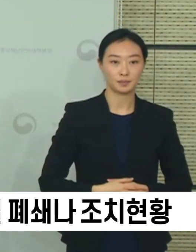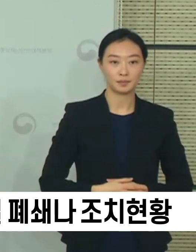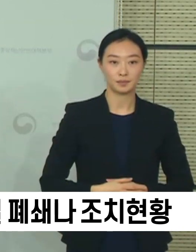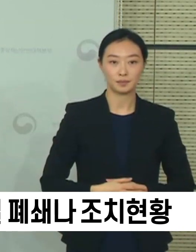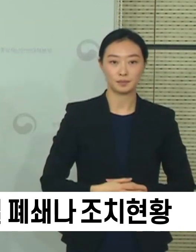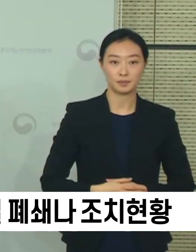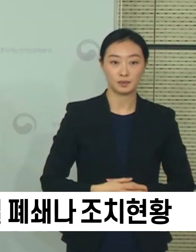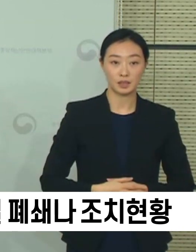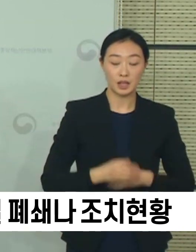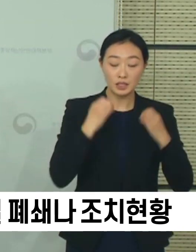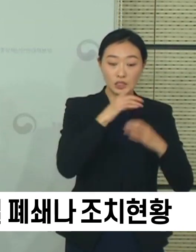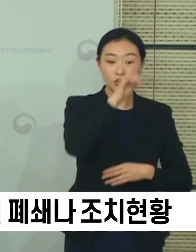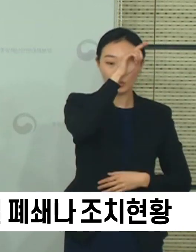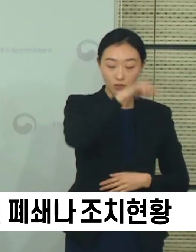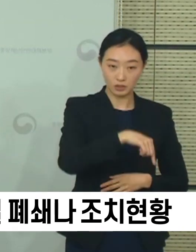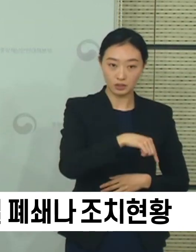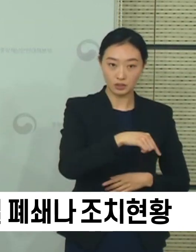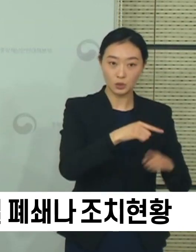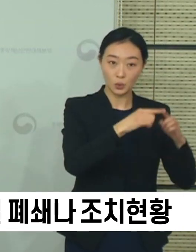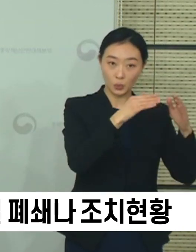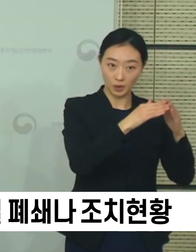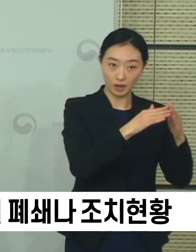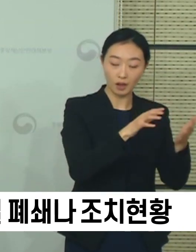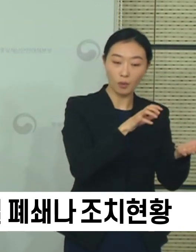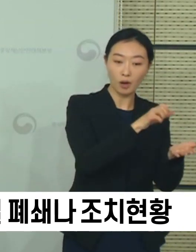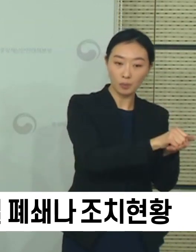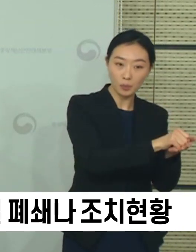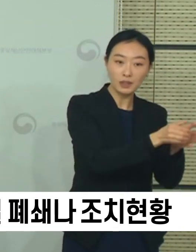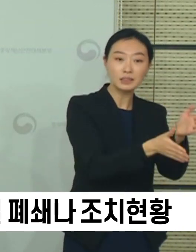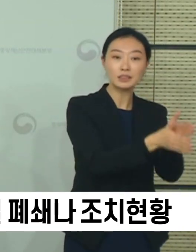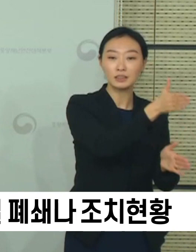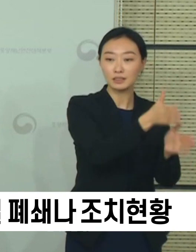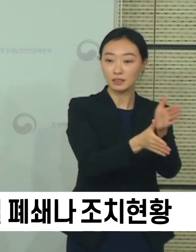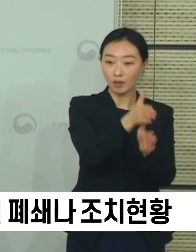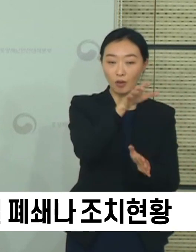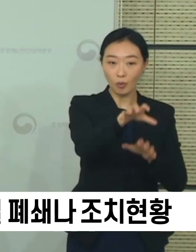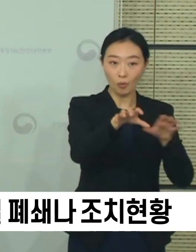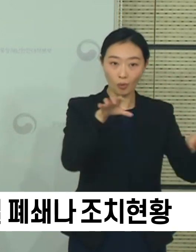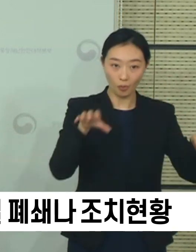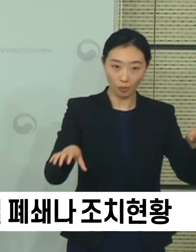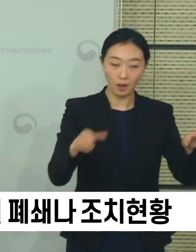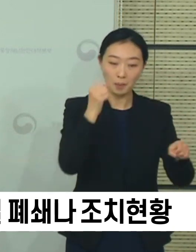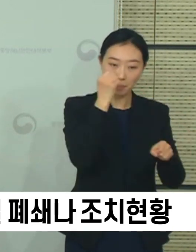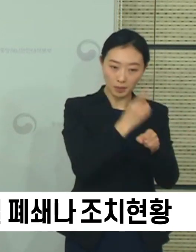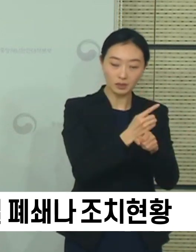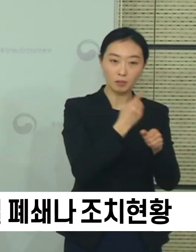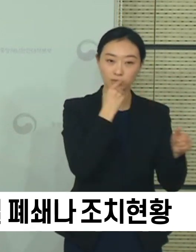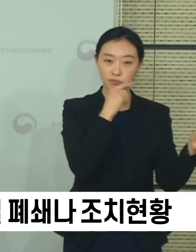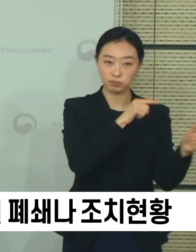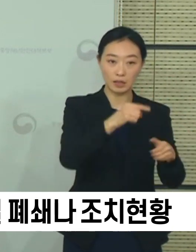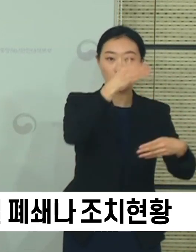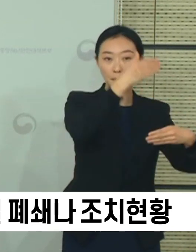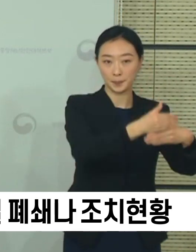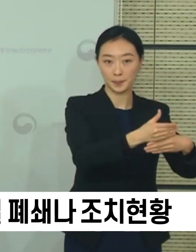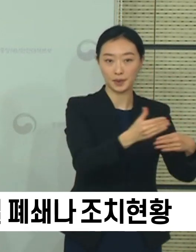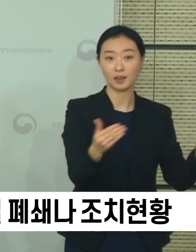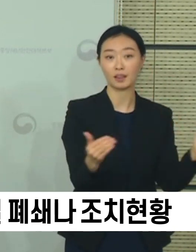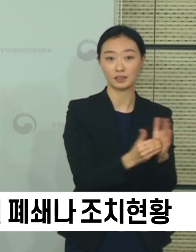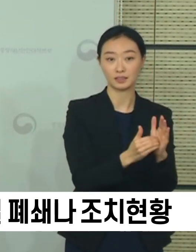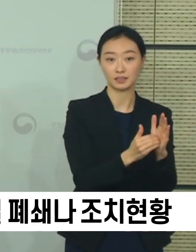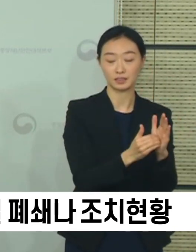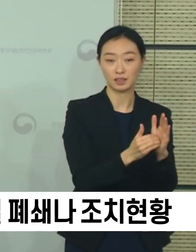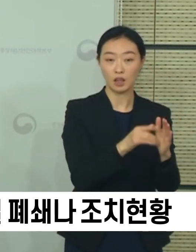신천지 교회가 확보하고 있었던 그 시설들에 대해서는 이미 폐쇄하고 그 관련된